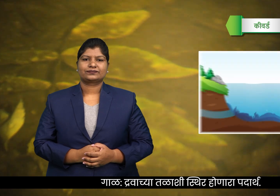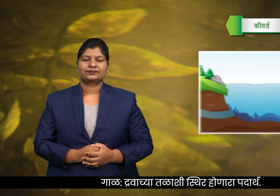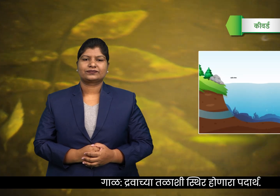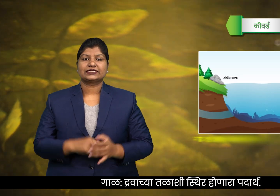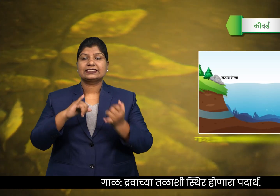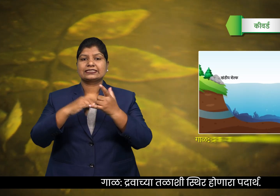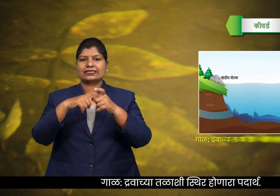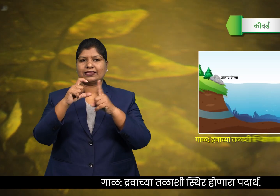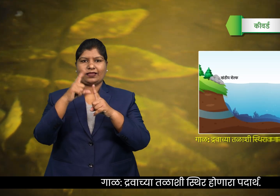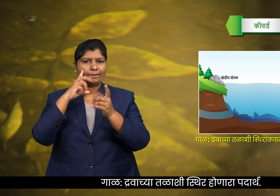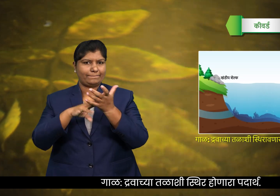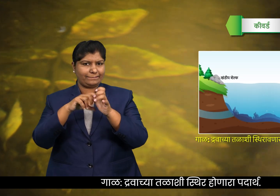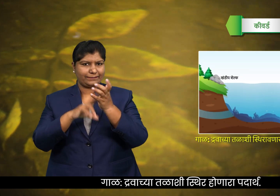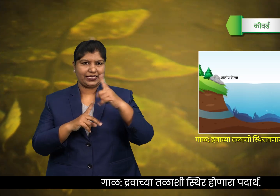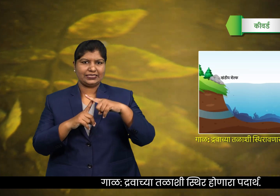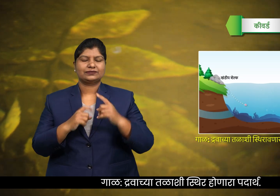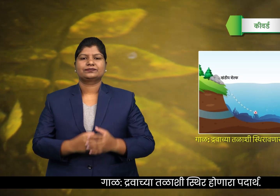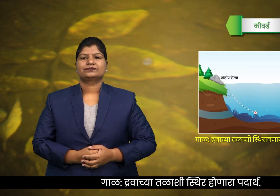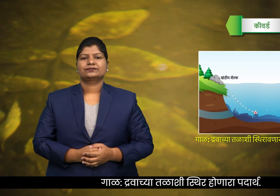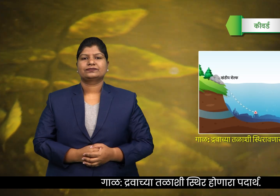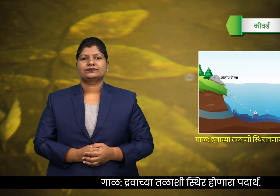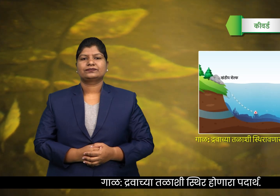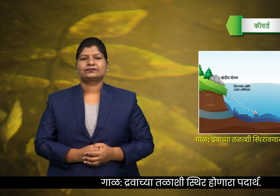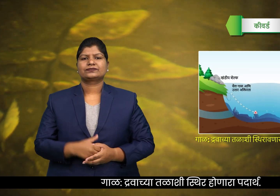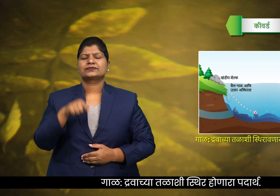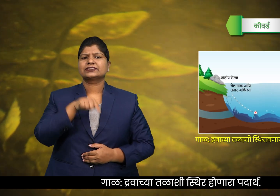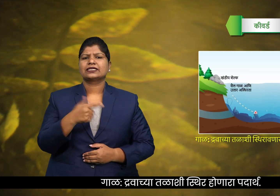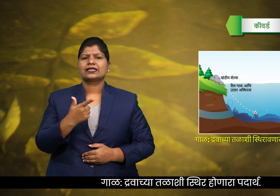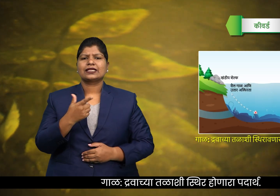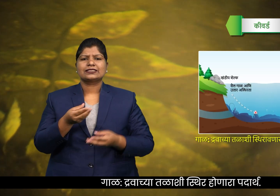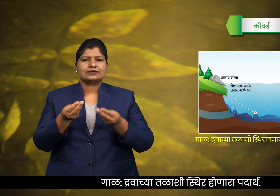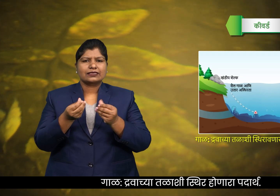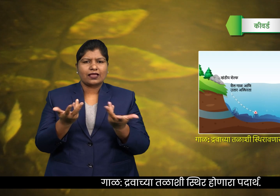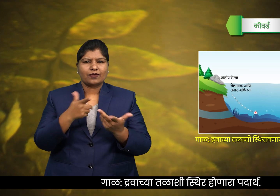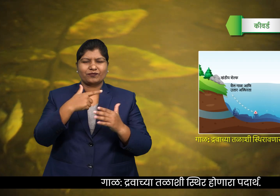गाळ, द्रवाच्या तळाशी स्थिर होणारा पदार्थ,